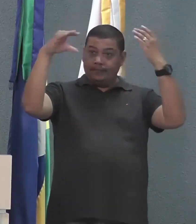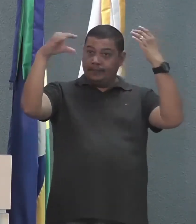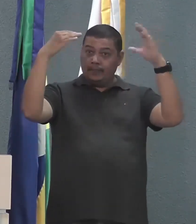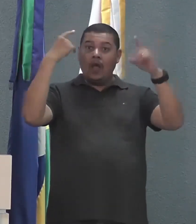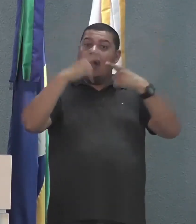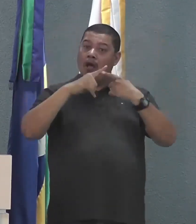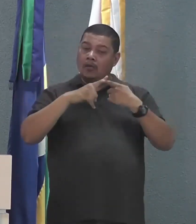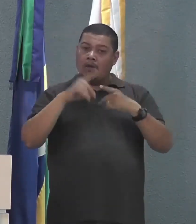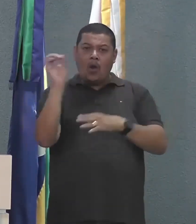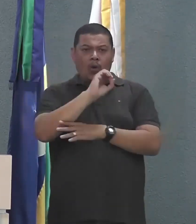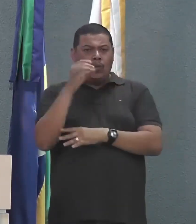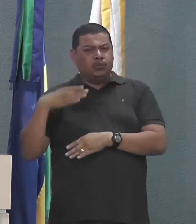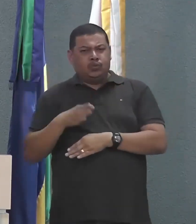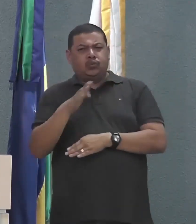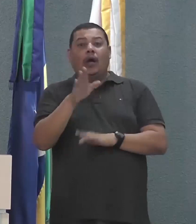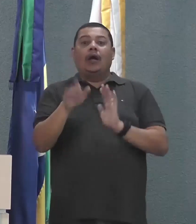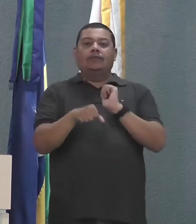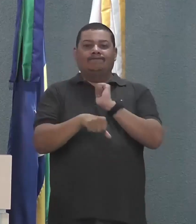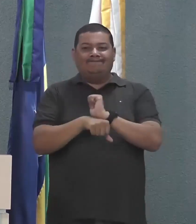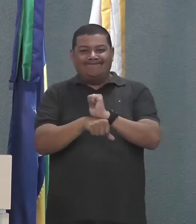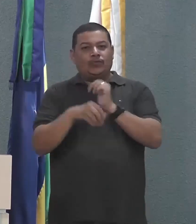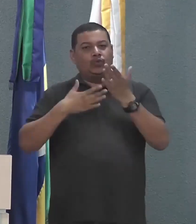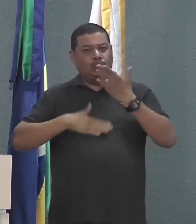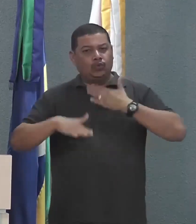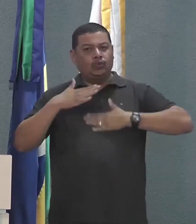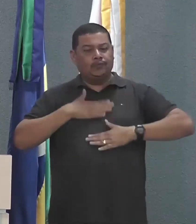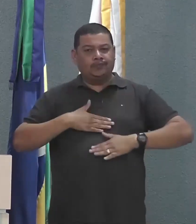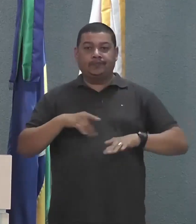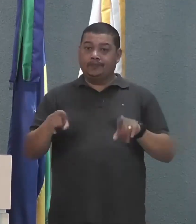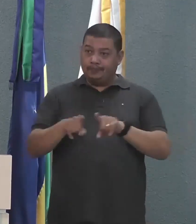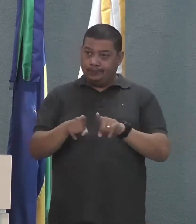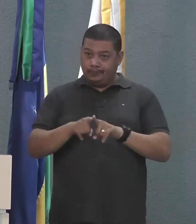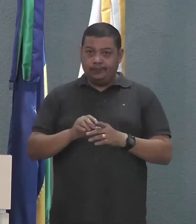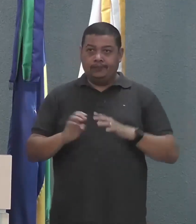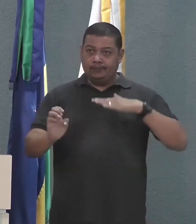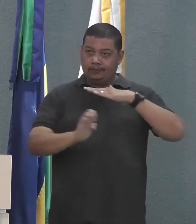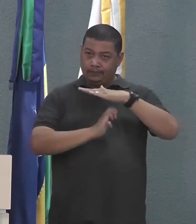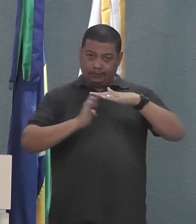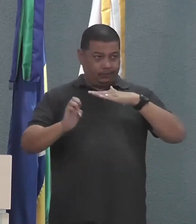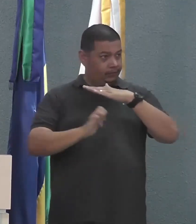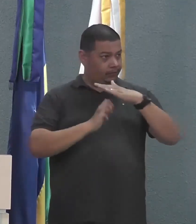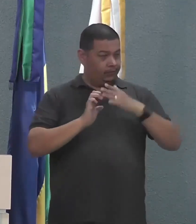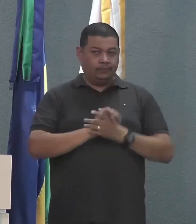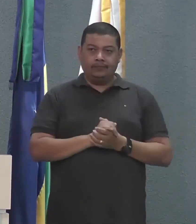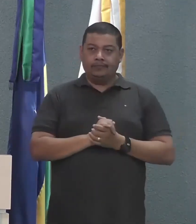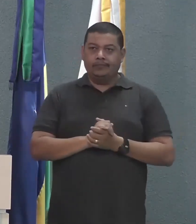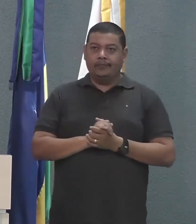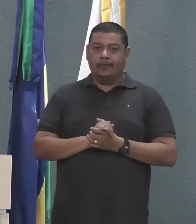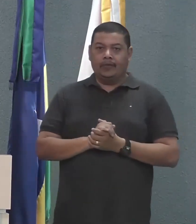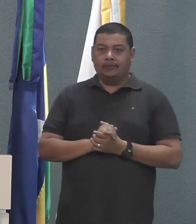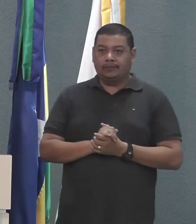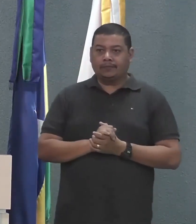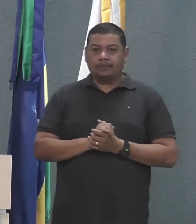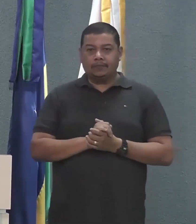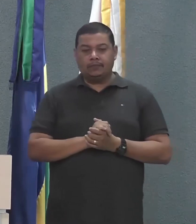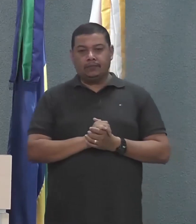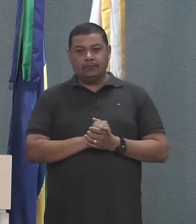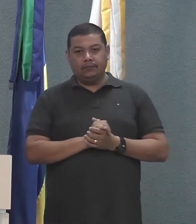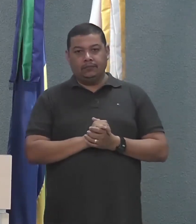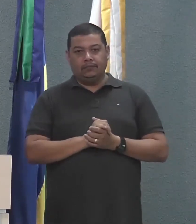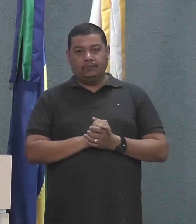essas velocidades sejam diminuídas. Outra coisa, as empresas que têm a beira da